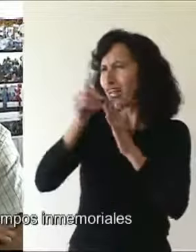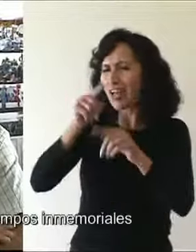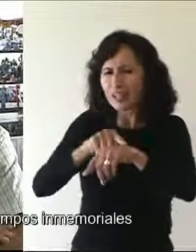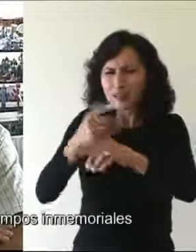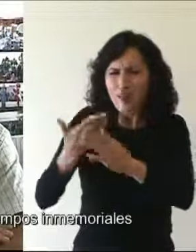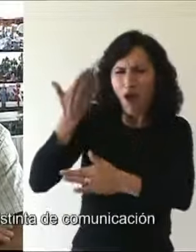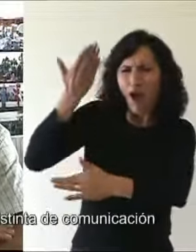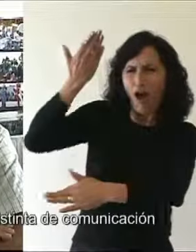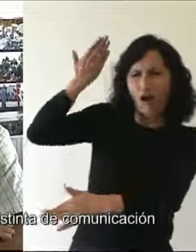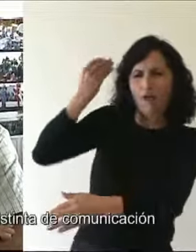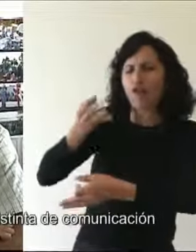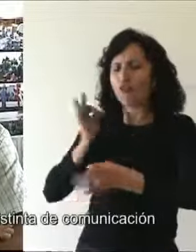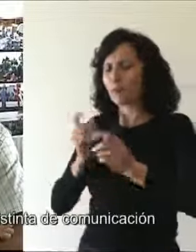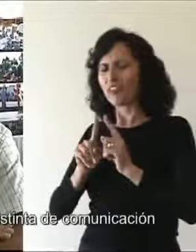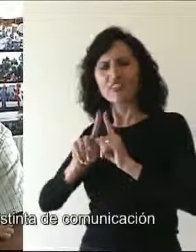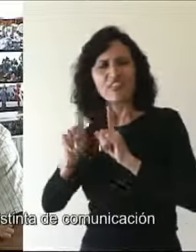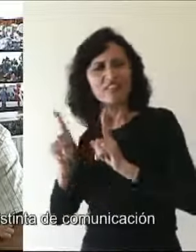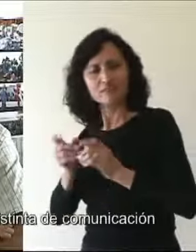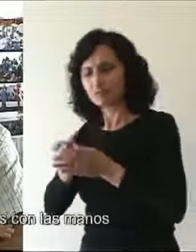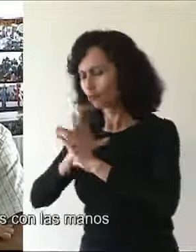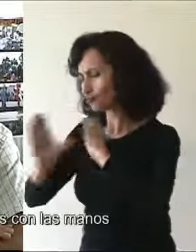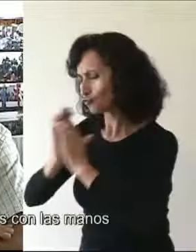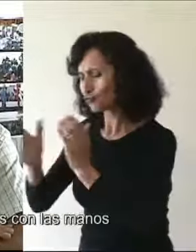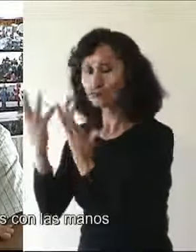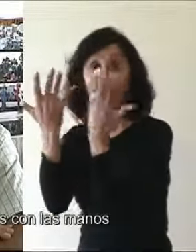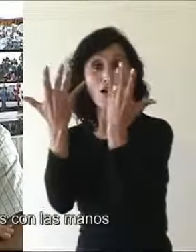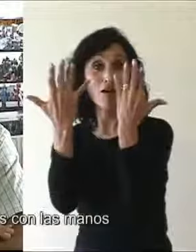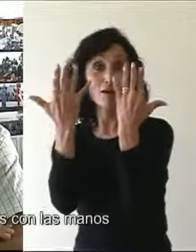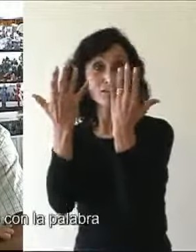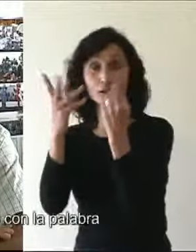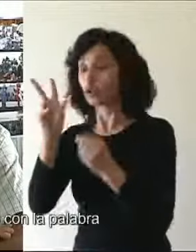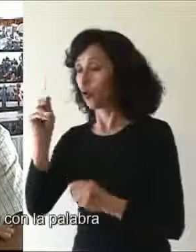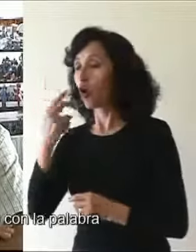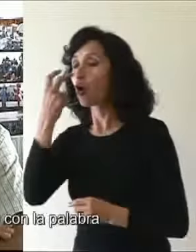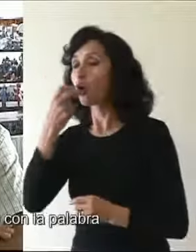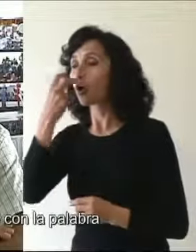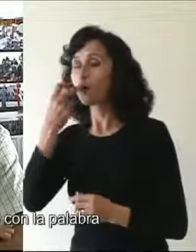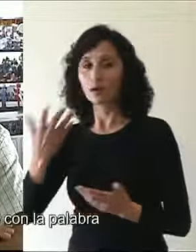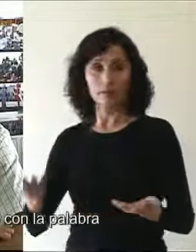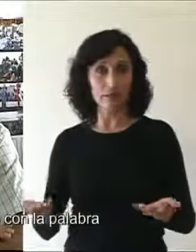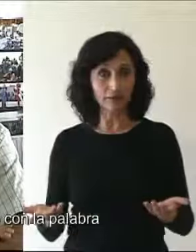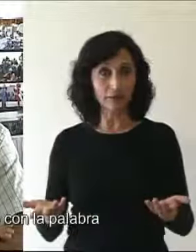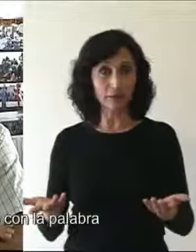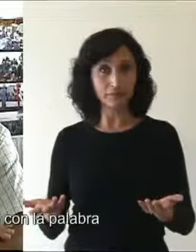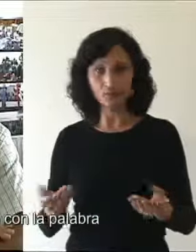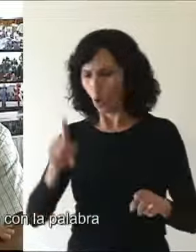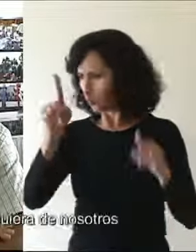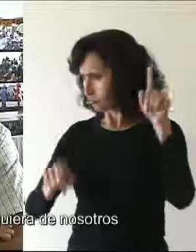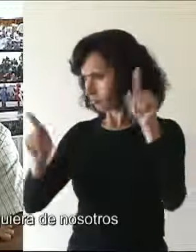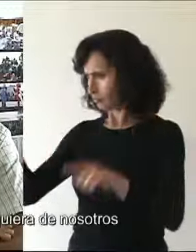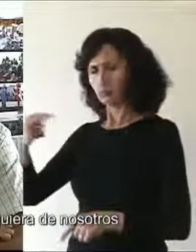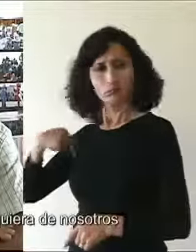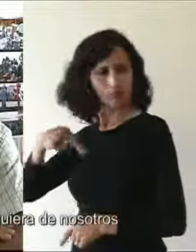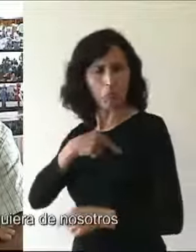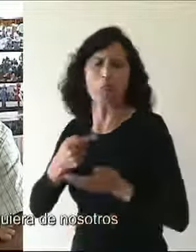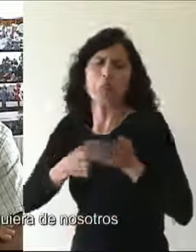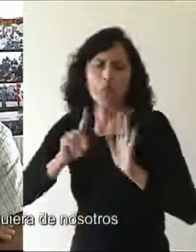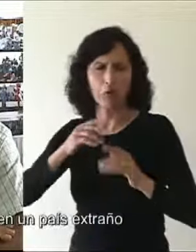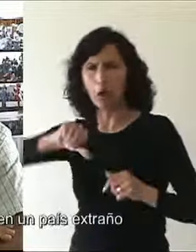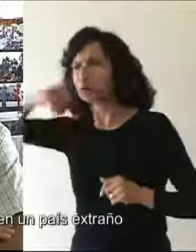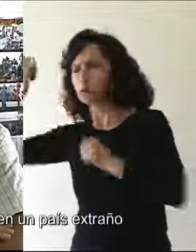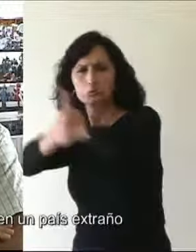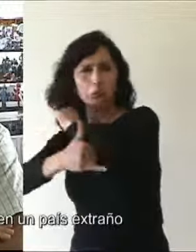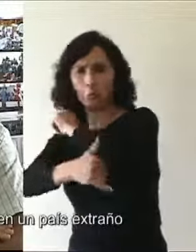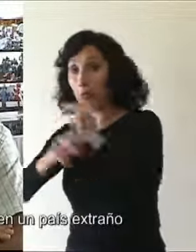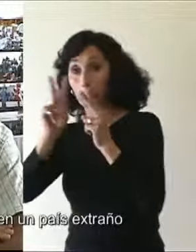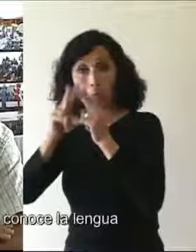tiempos inmemoriales una forma distinta de comunicación, que es con las manos y no con las palabras. Y cualquiera de